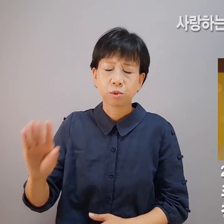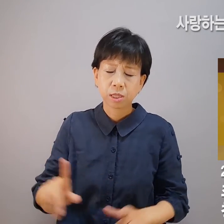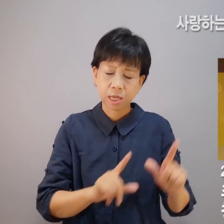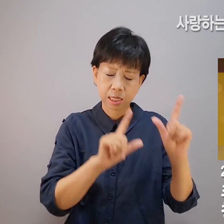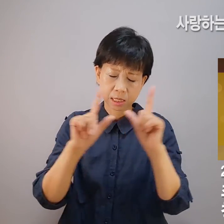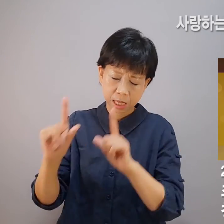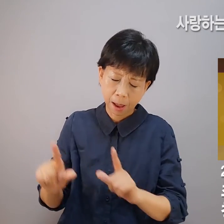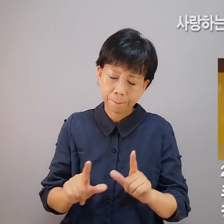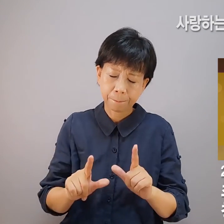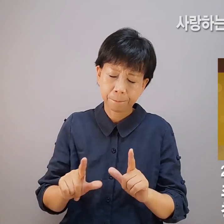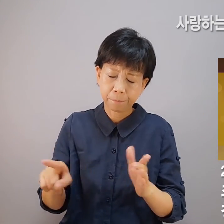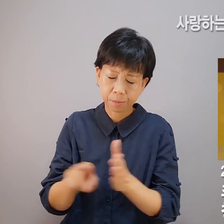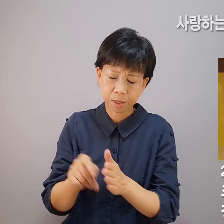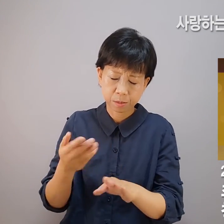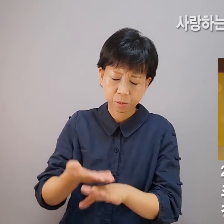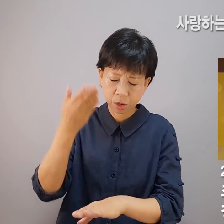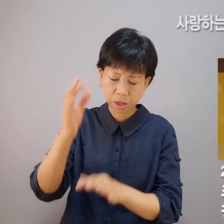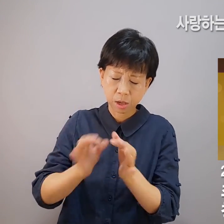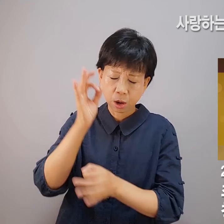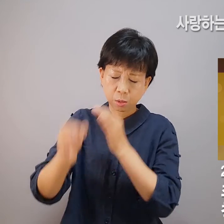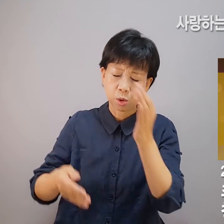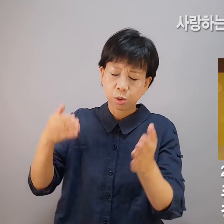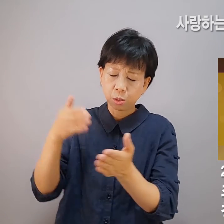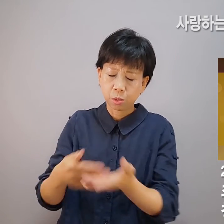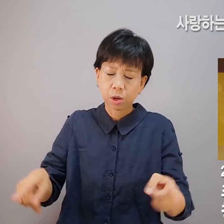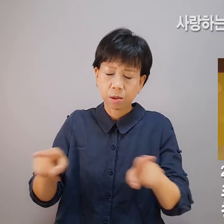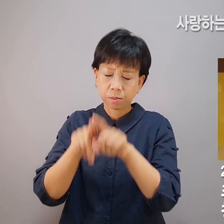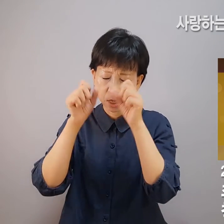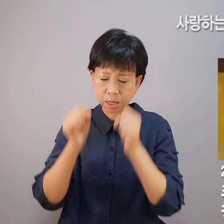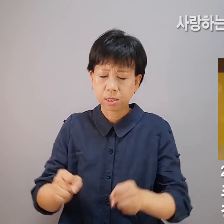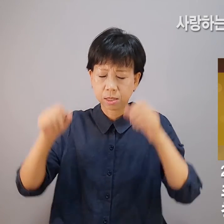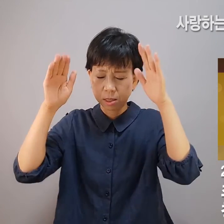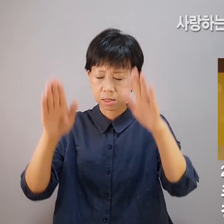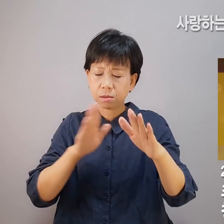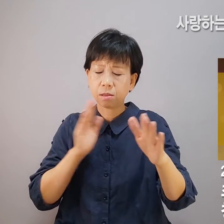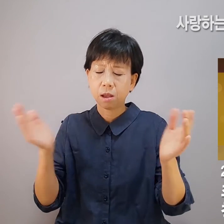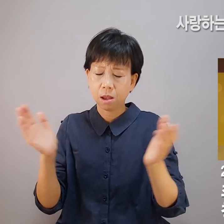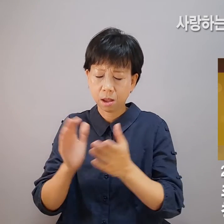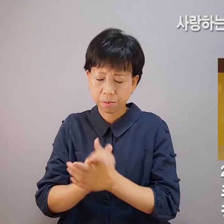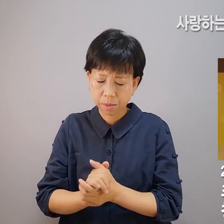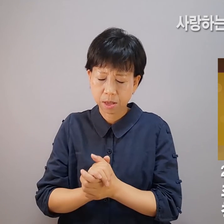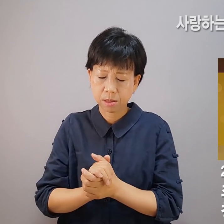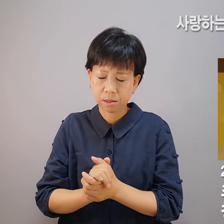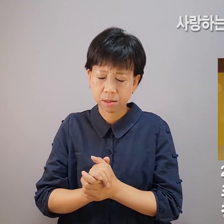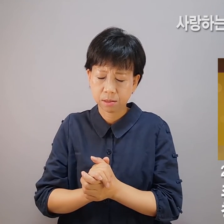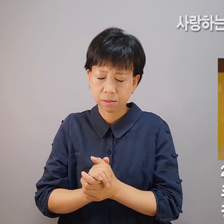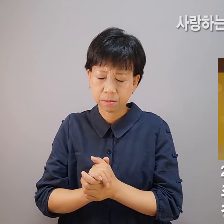우리의 삶, 그 믿음 위에 영원토록 함께 있을지어다. 아멘.